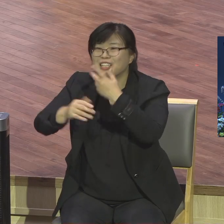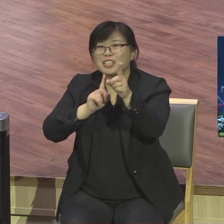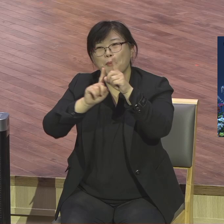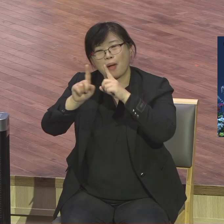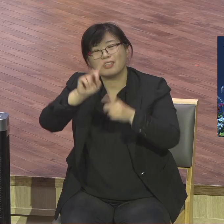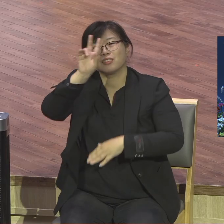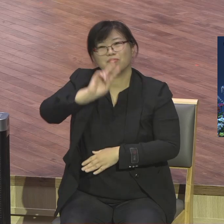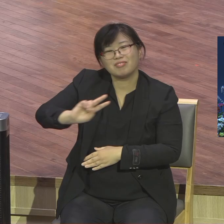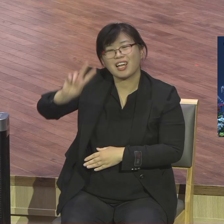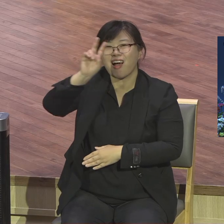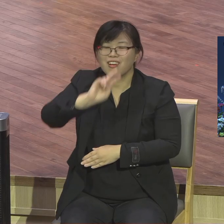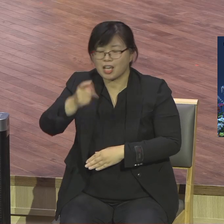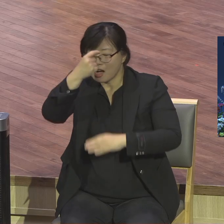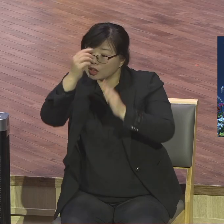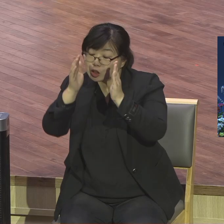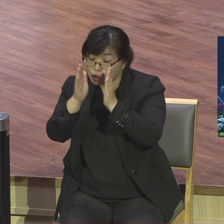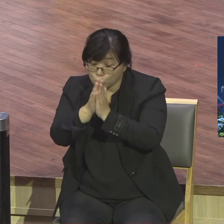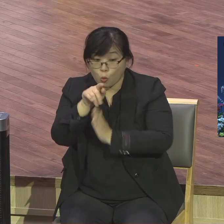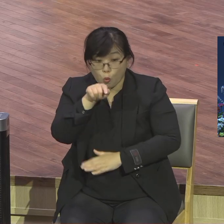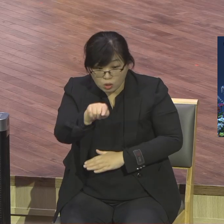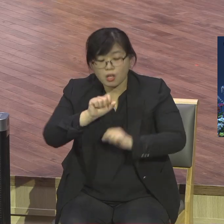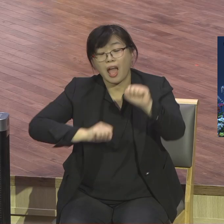하나님의 예배하러 나왔잖아요